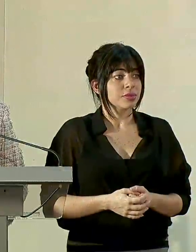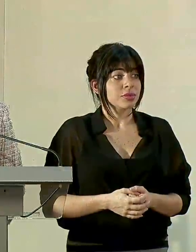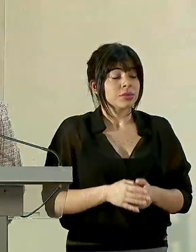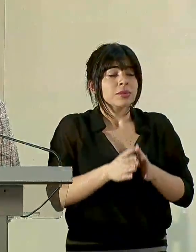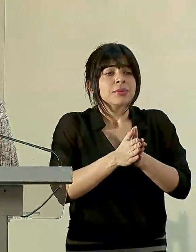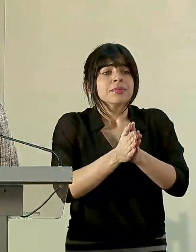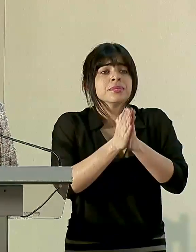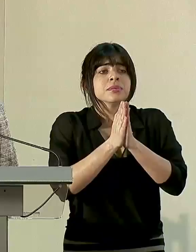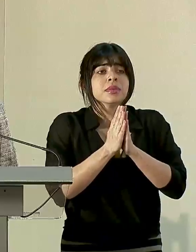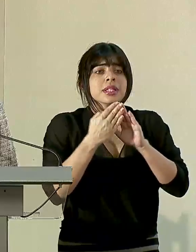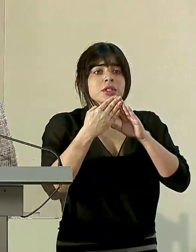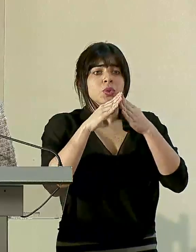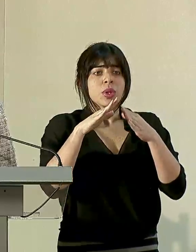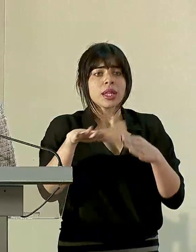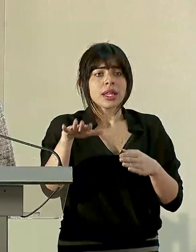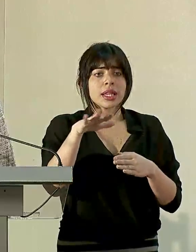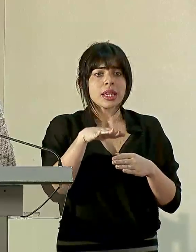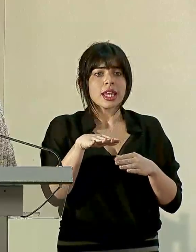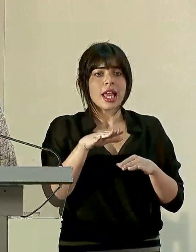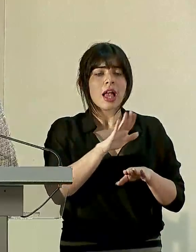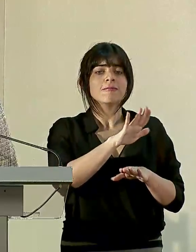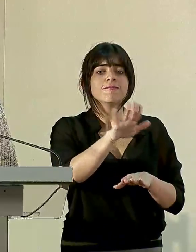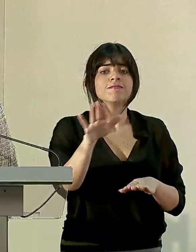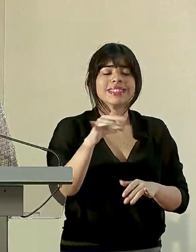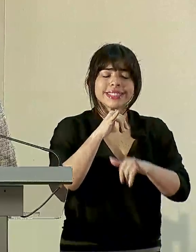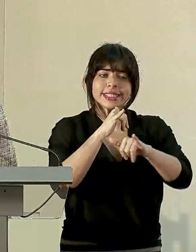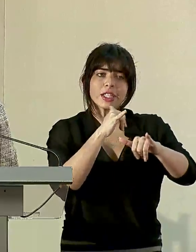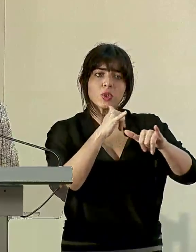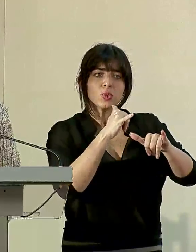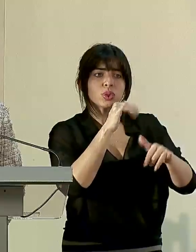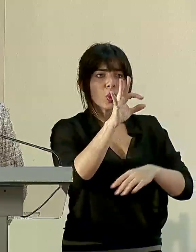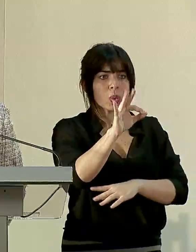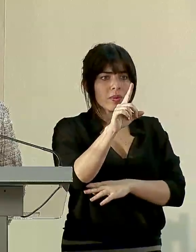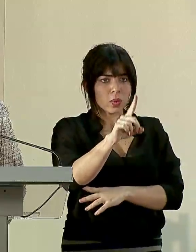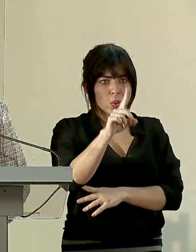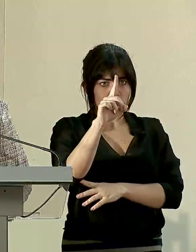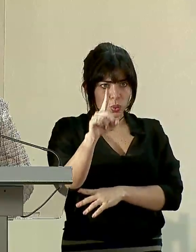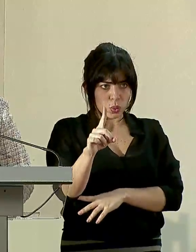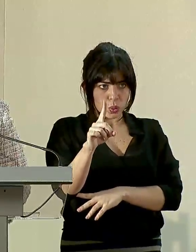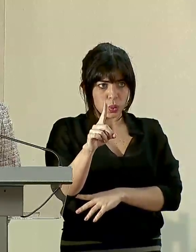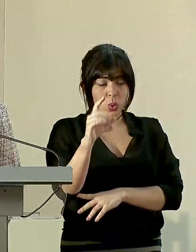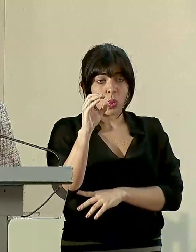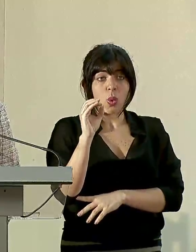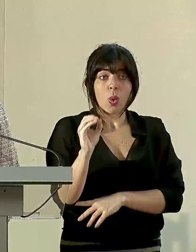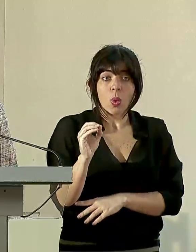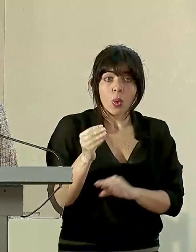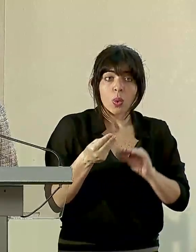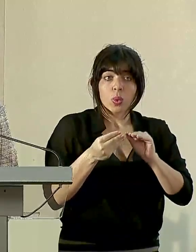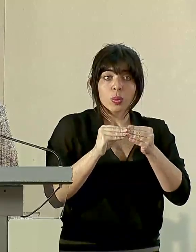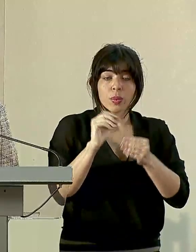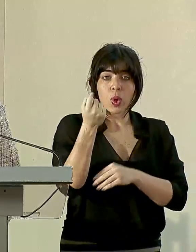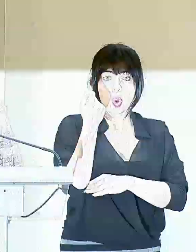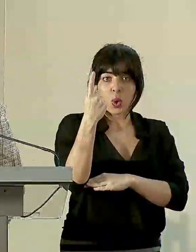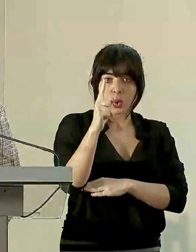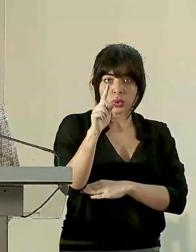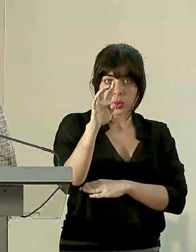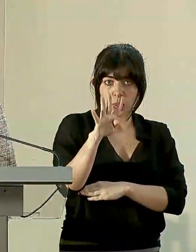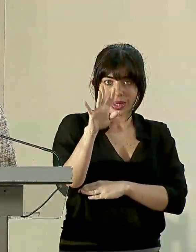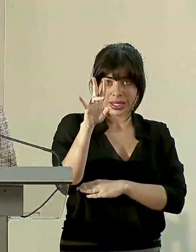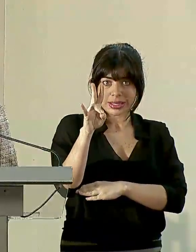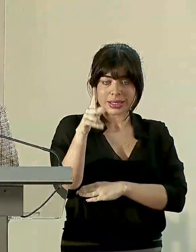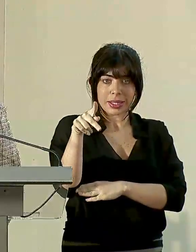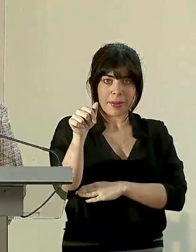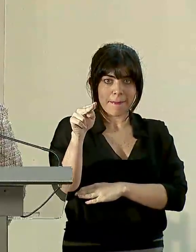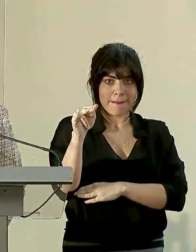Le pedimos a la ciudadanía que haga sus denuncias a través del 911 o del número 1147 del